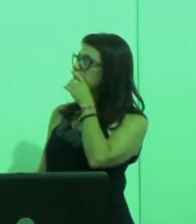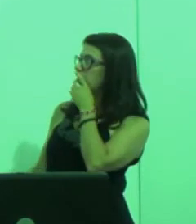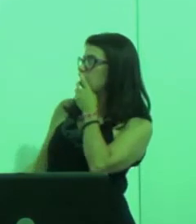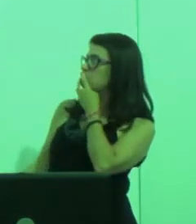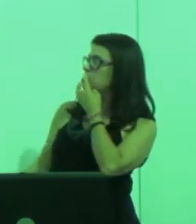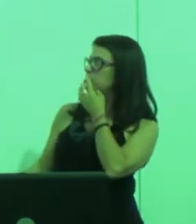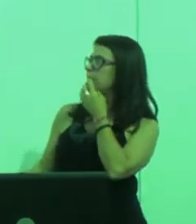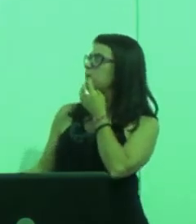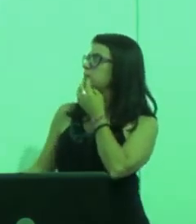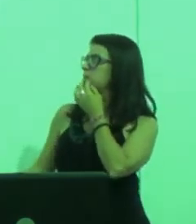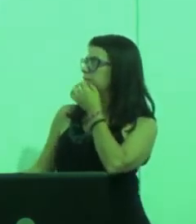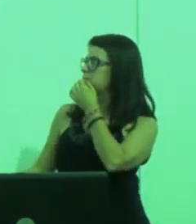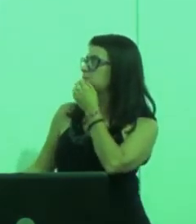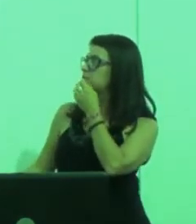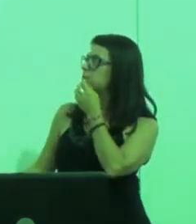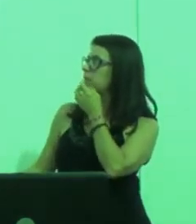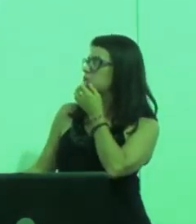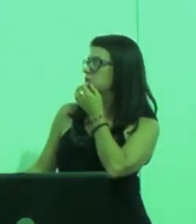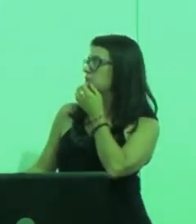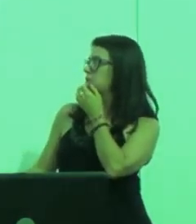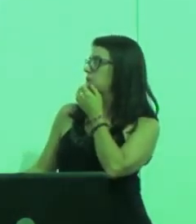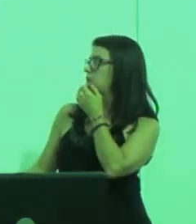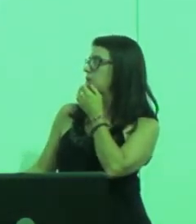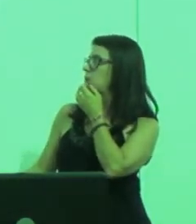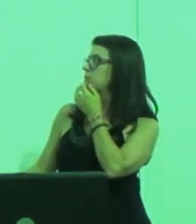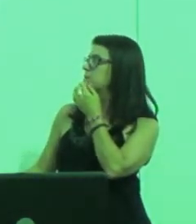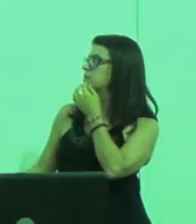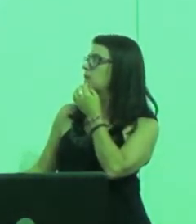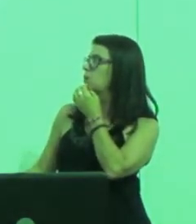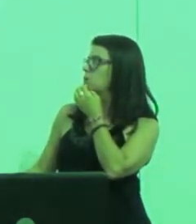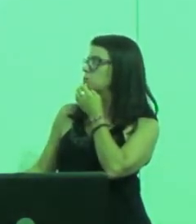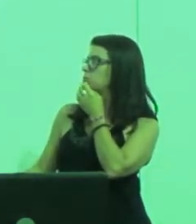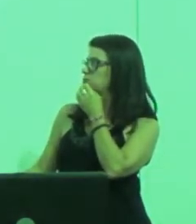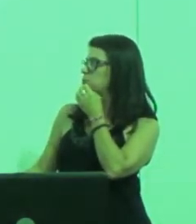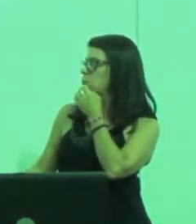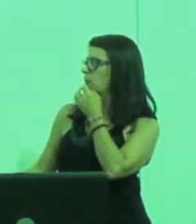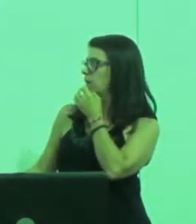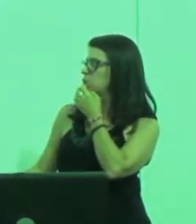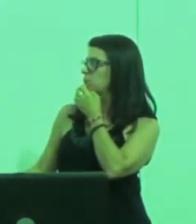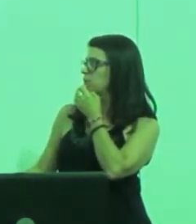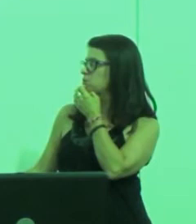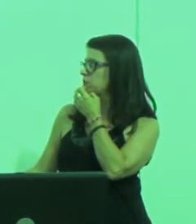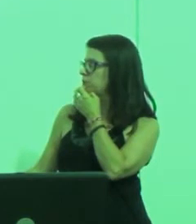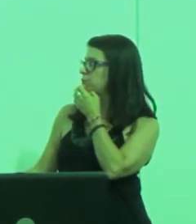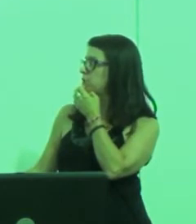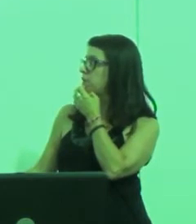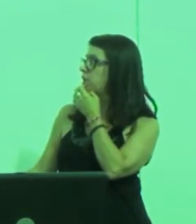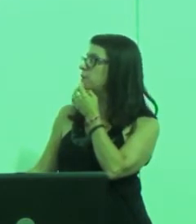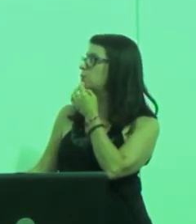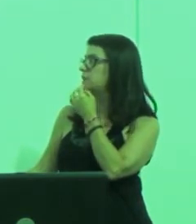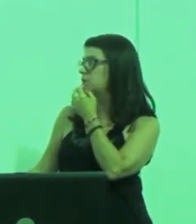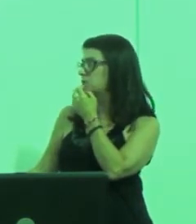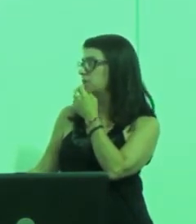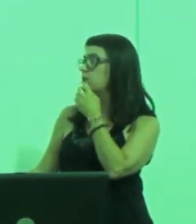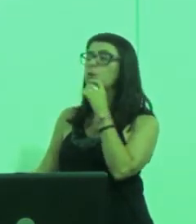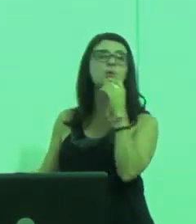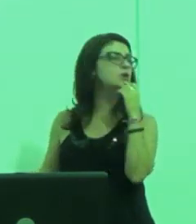eu acho muito legal esse texto, isso que ela diz aqui, olha, com exceção da última frase do livro, quem poderia dizer eu